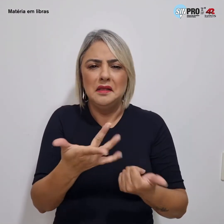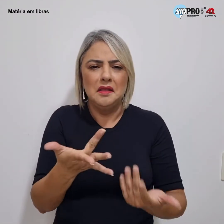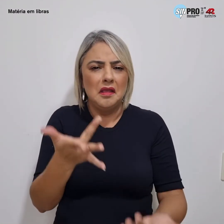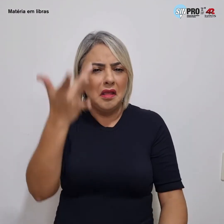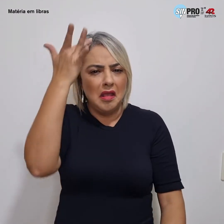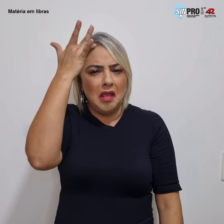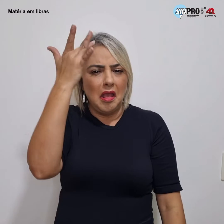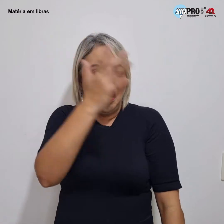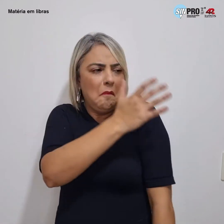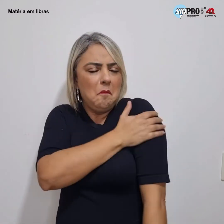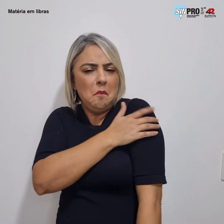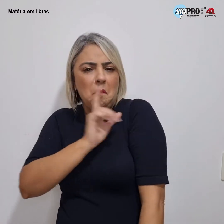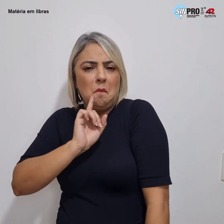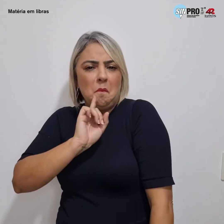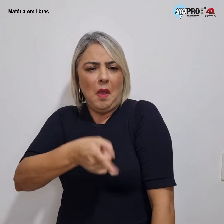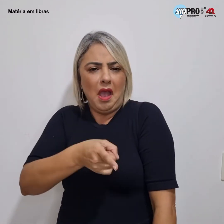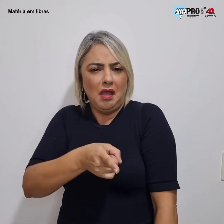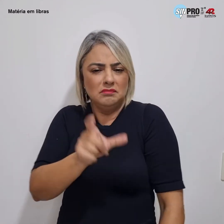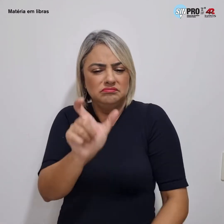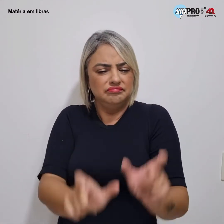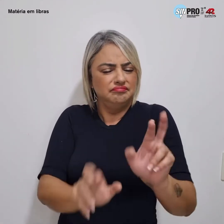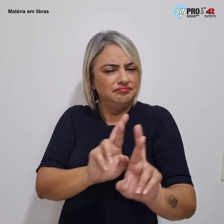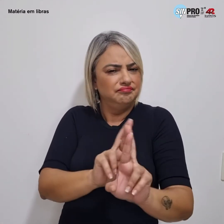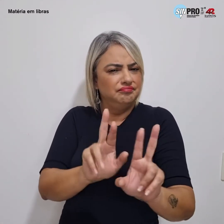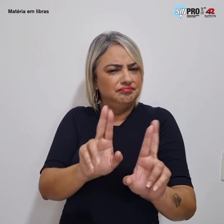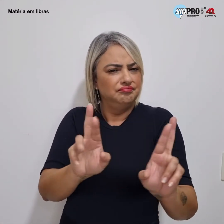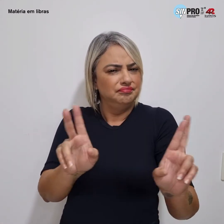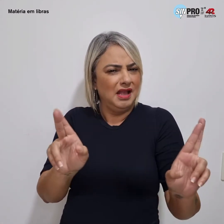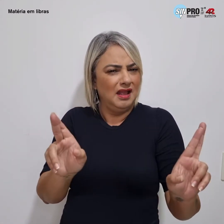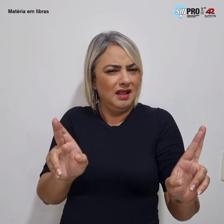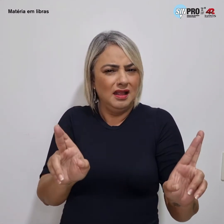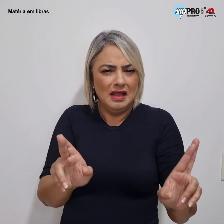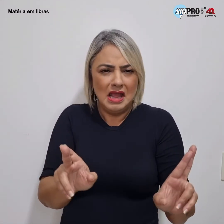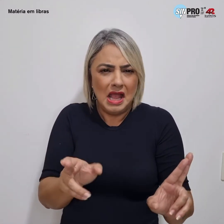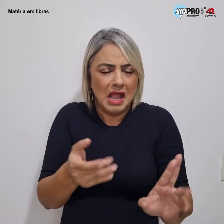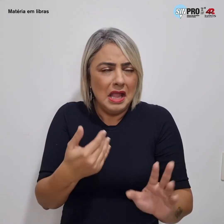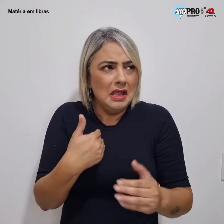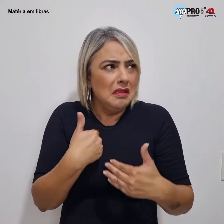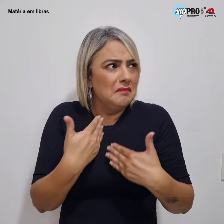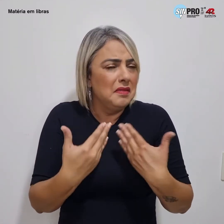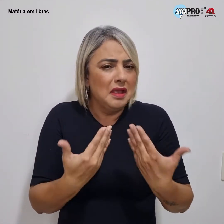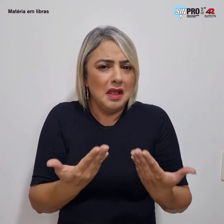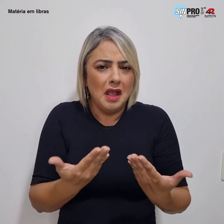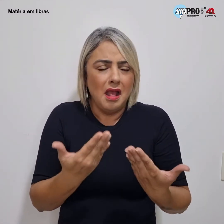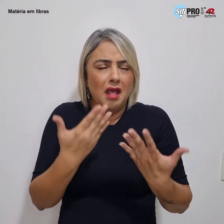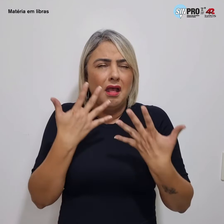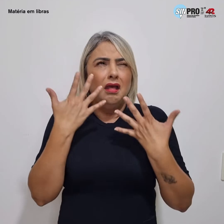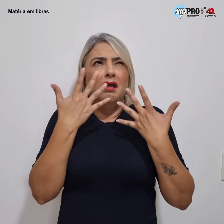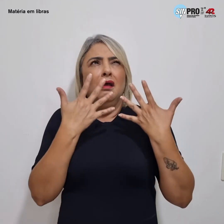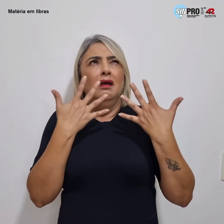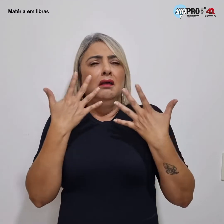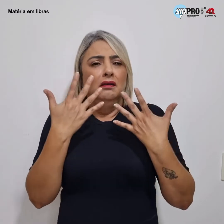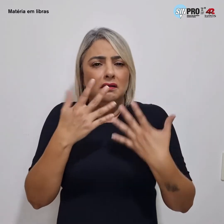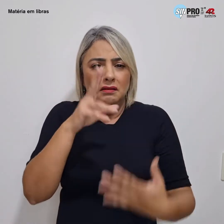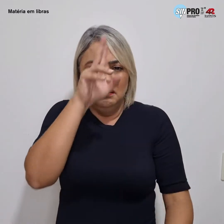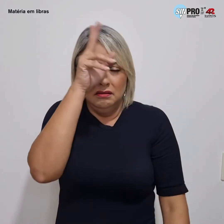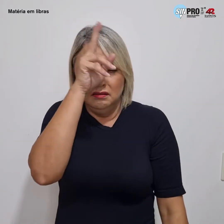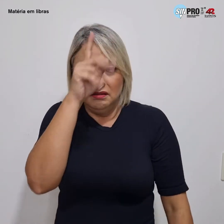pérola do fascismo de muitas formas. São tantas que chegam a dar vertigem. No